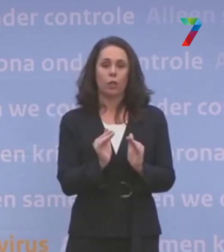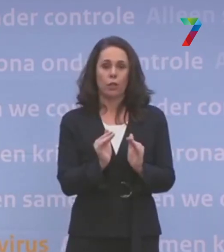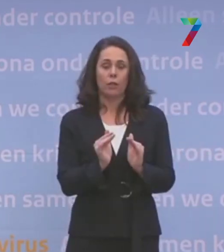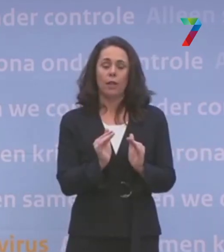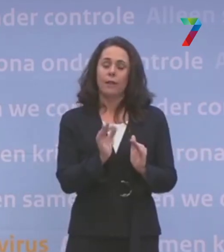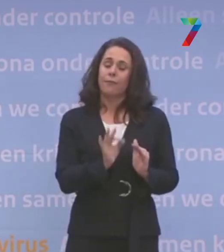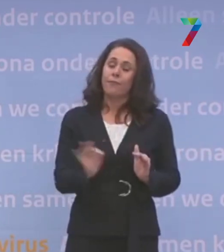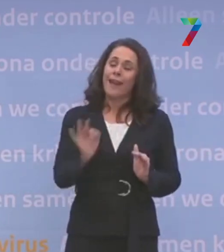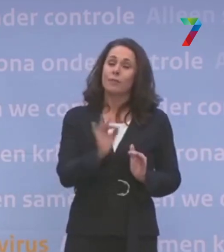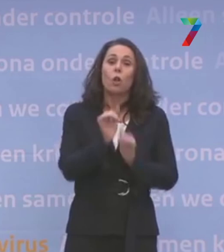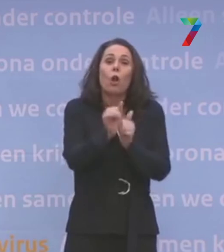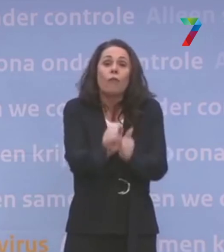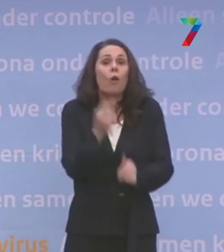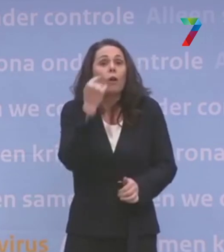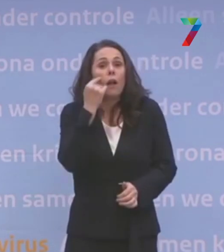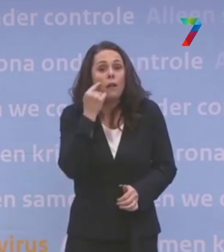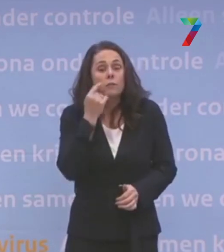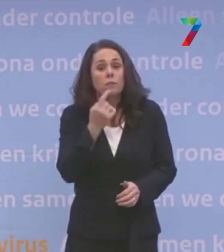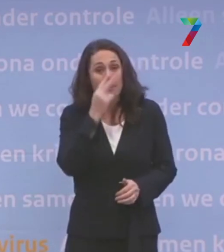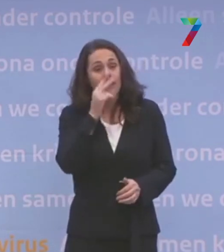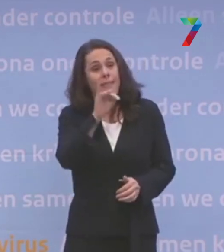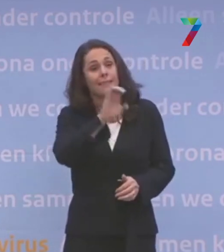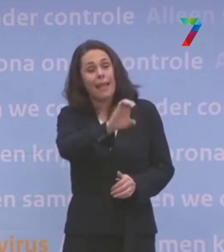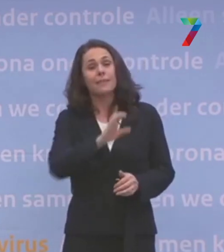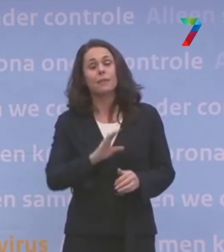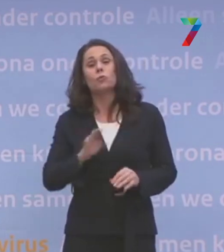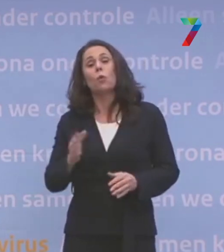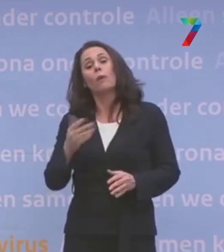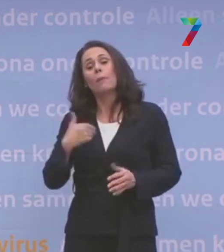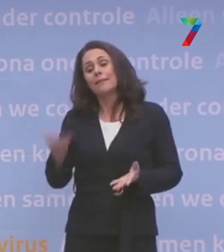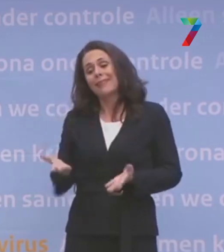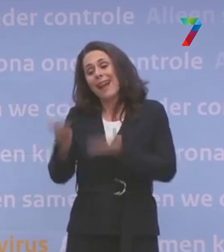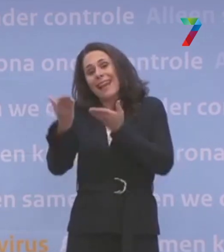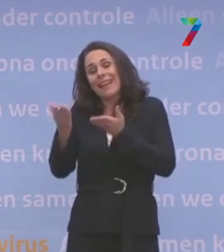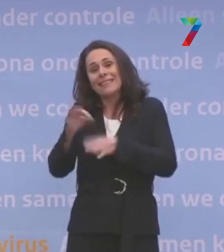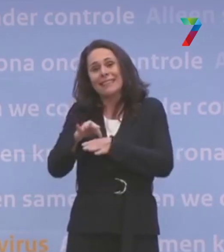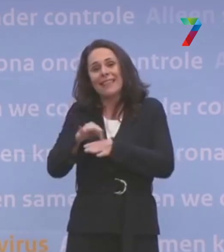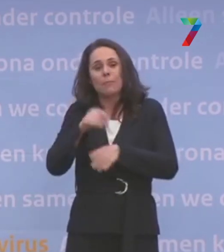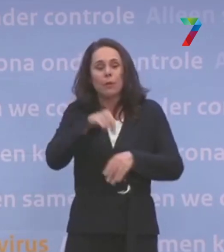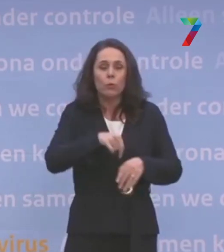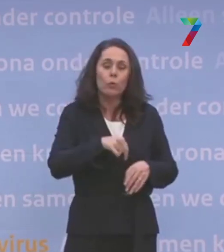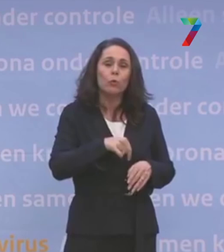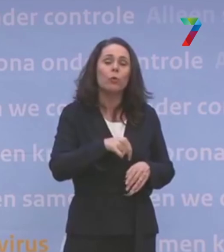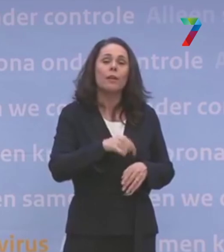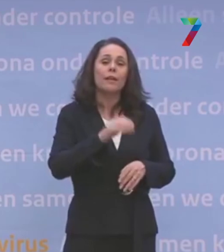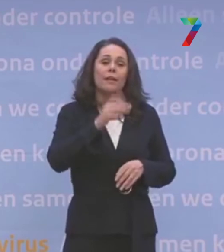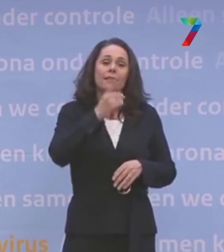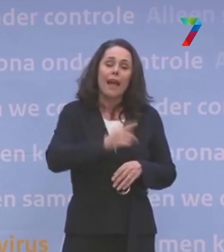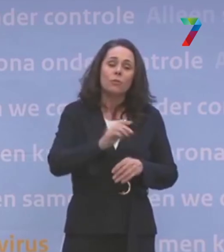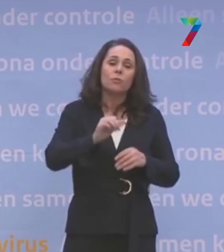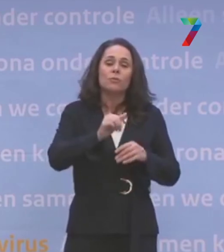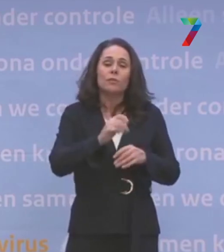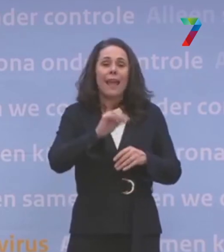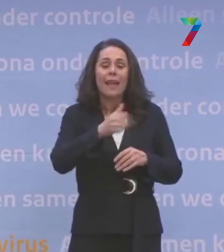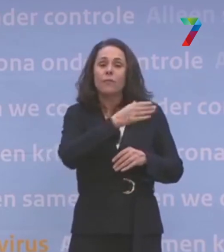Sommige mensen worden lichtziek, maar er zijn, kijk naar de IC's... De hele bezetting is normaal 1150, nu liggen er 1100 mensen, op de piek nog 250